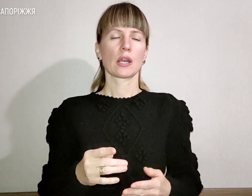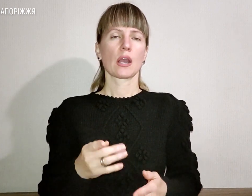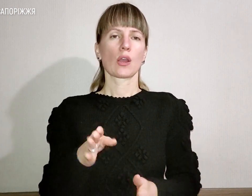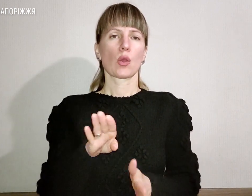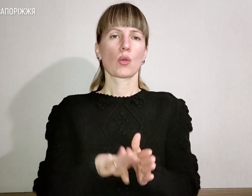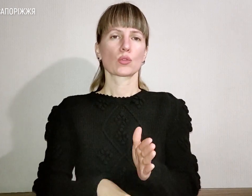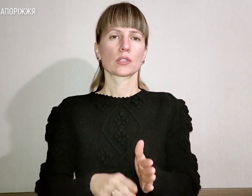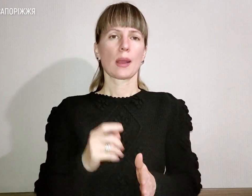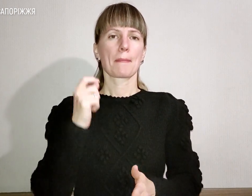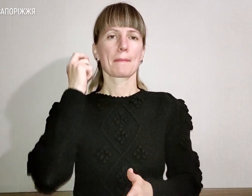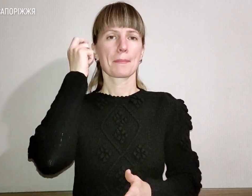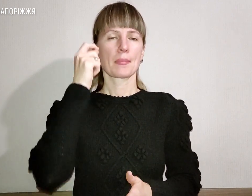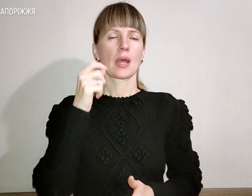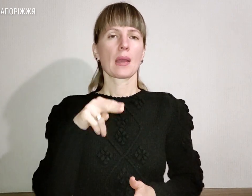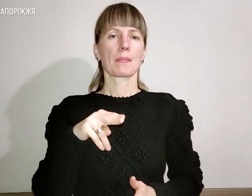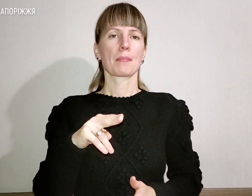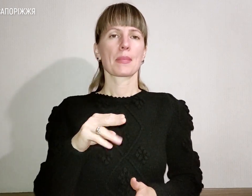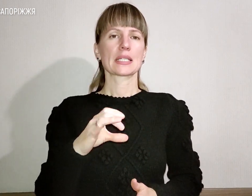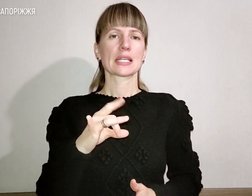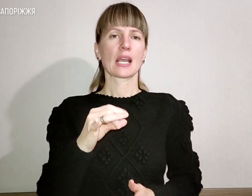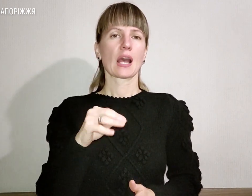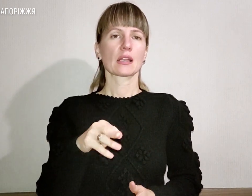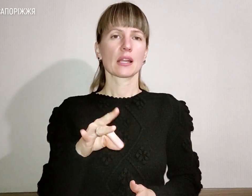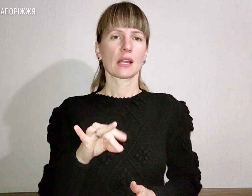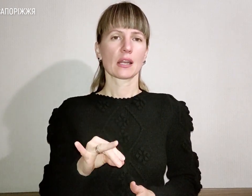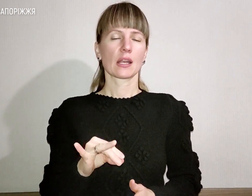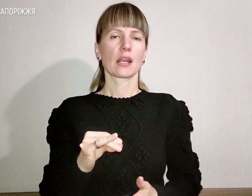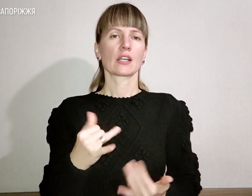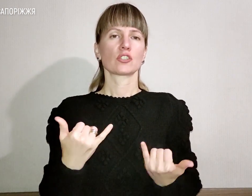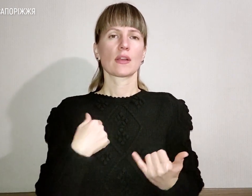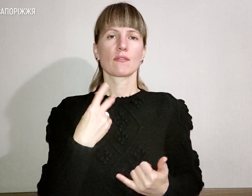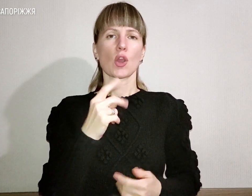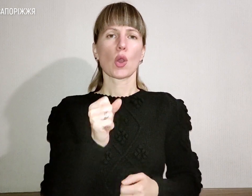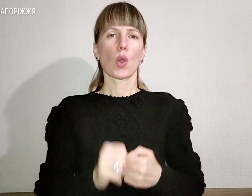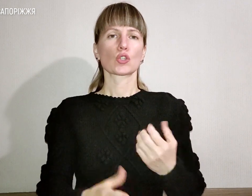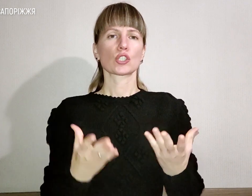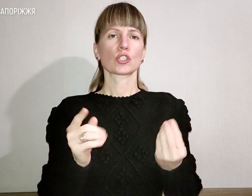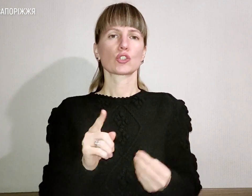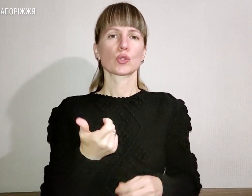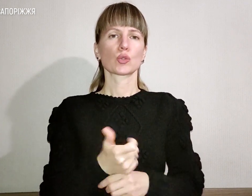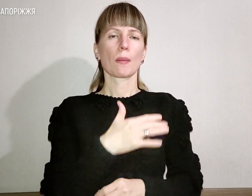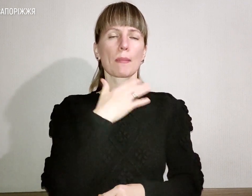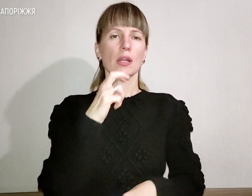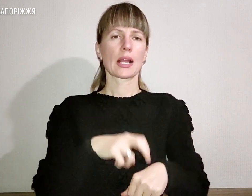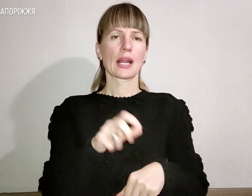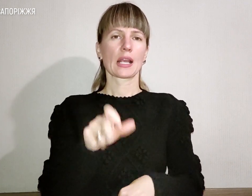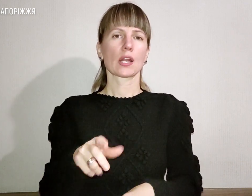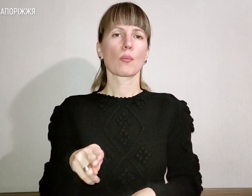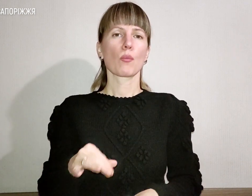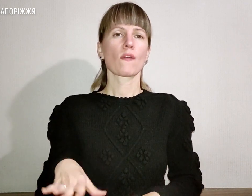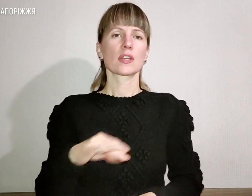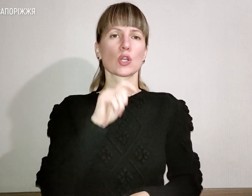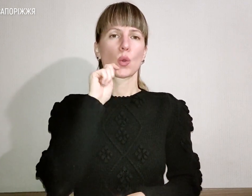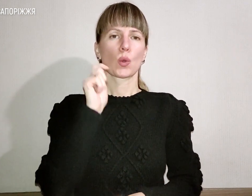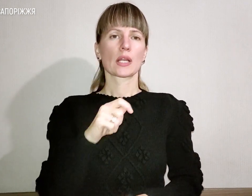психологи, психіатри. Наразі я бачу кожен день, що дуже багато лікарів по всій Україні завжди анонсують, що